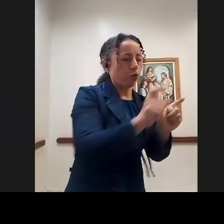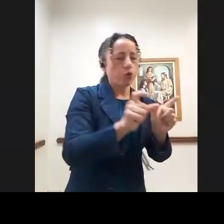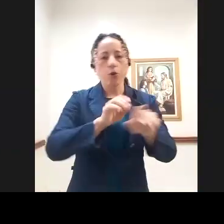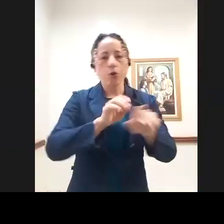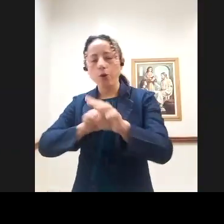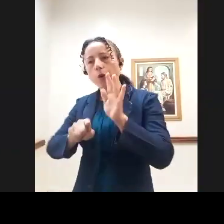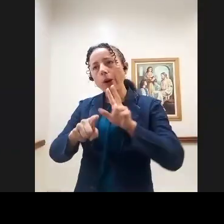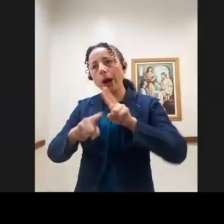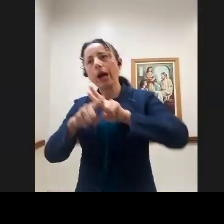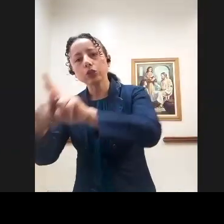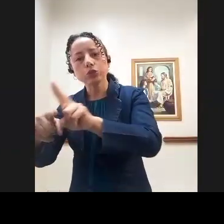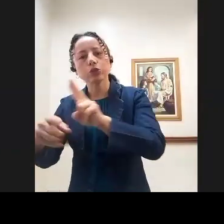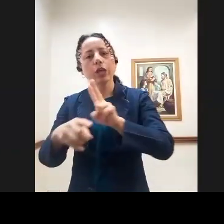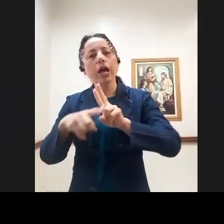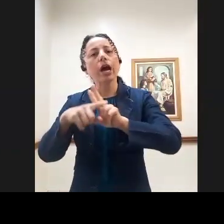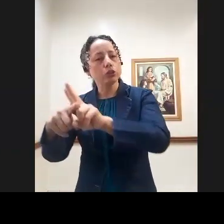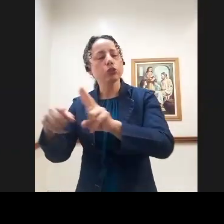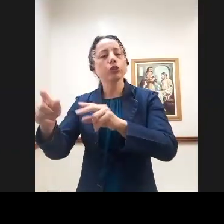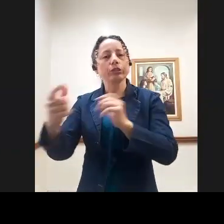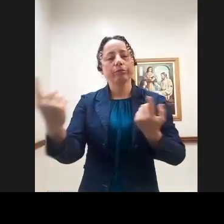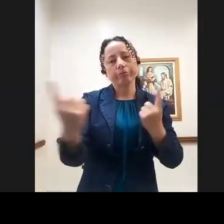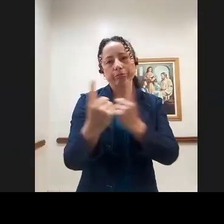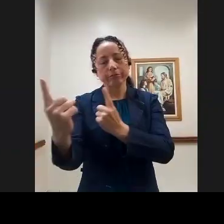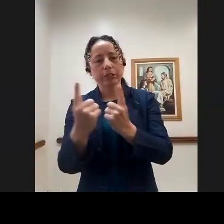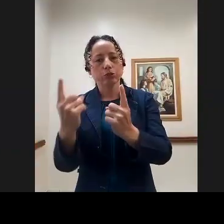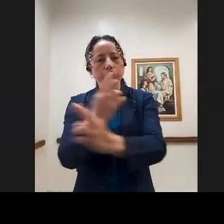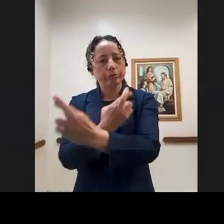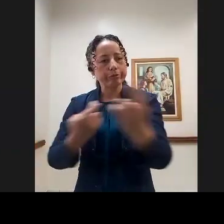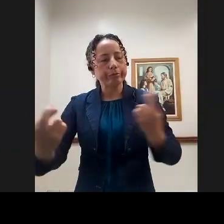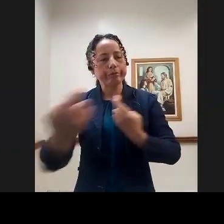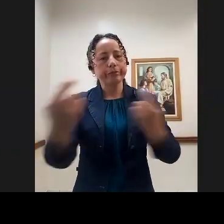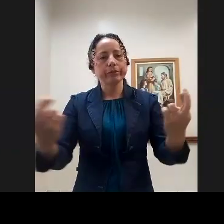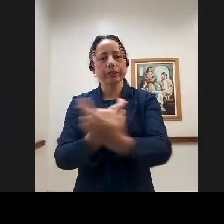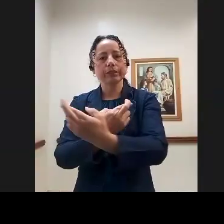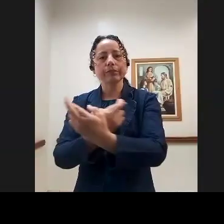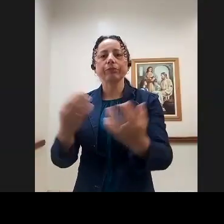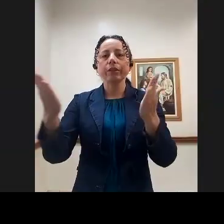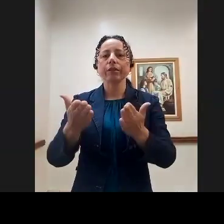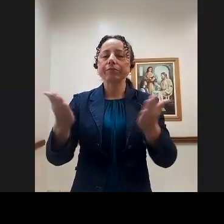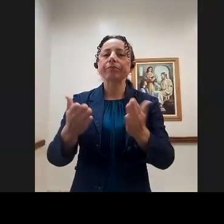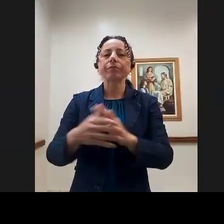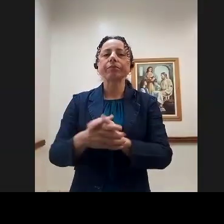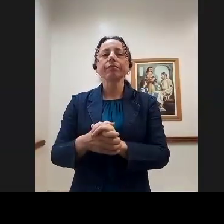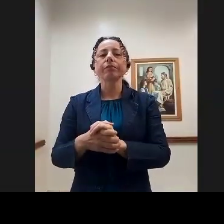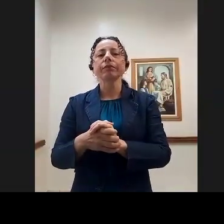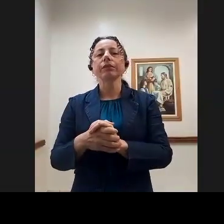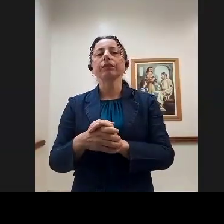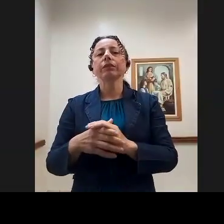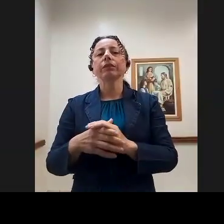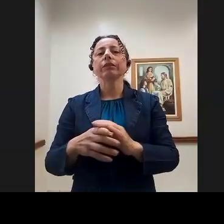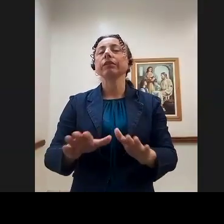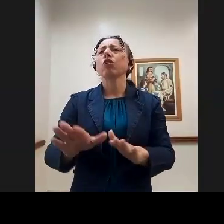Eu tenho certeza hoje. Hoje de manhã, enquanto estava lendo, tive de novo. Foi mais forte do que as outras vezes na minha vida, que eu ficava às vezes meio